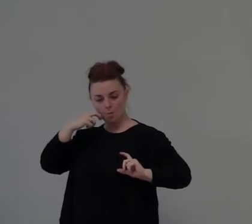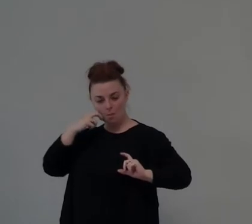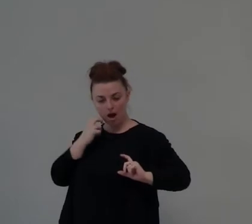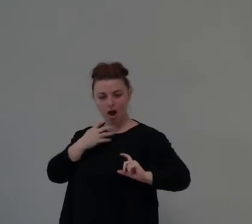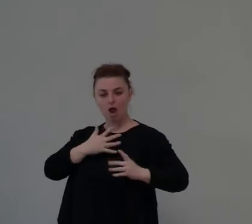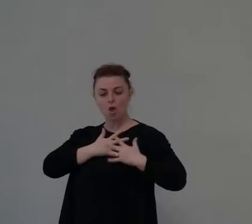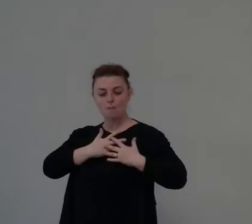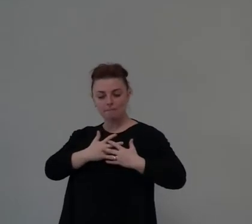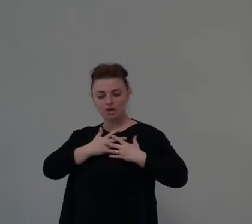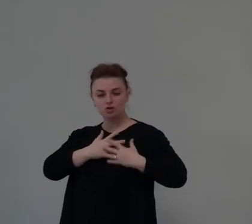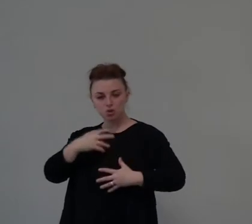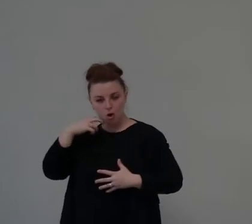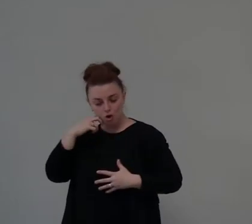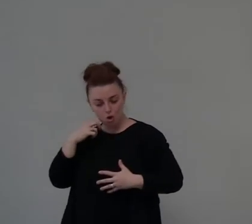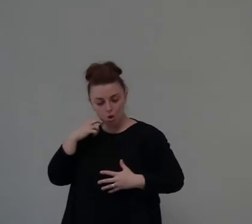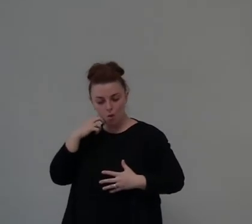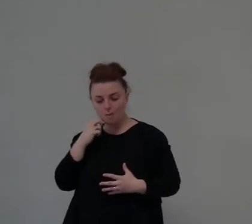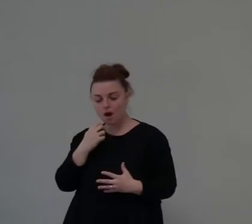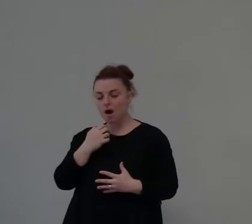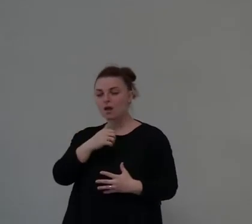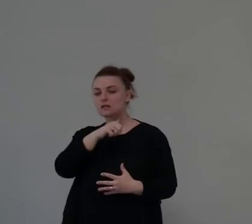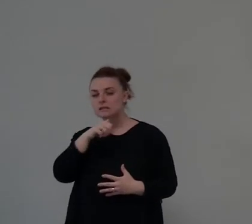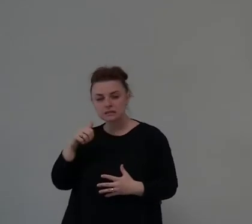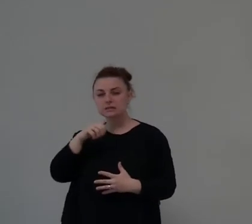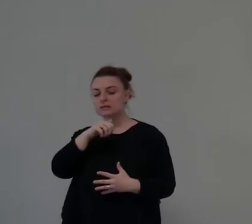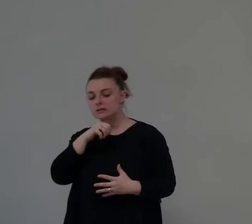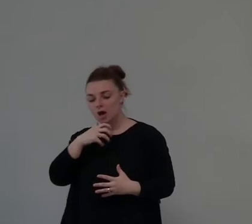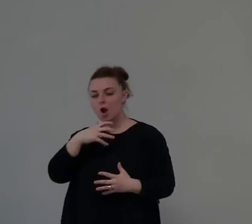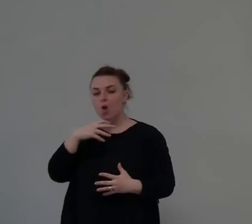uomo, delle necessità, delle pulsioni di uomo.